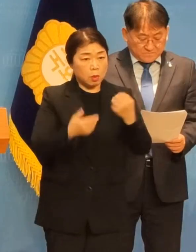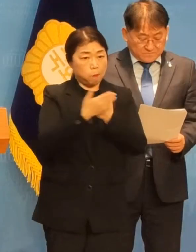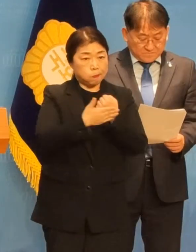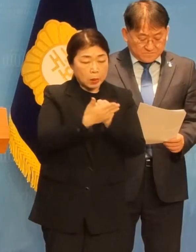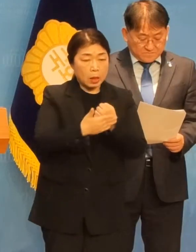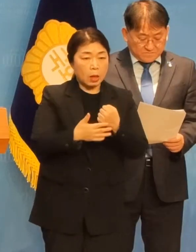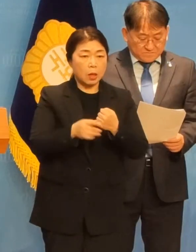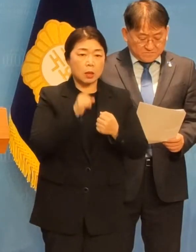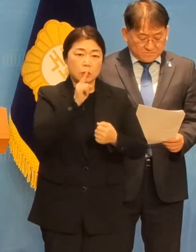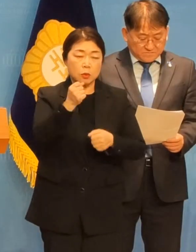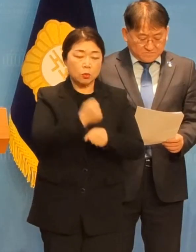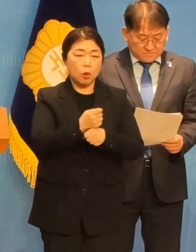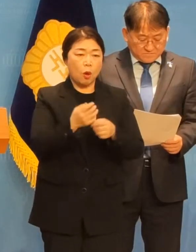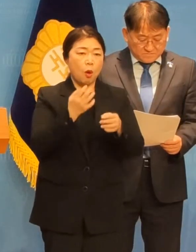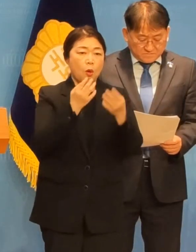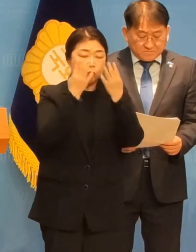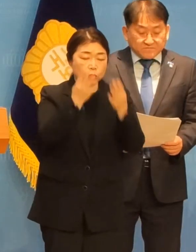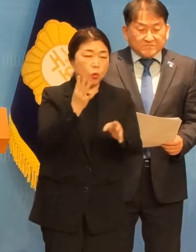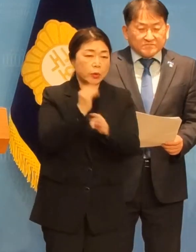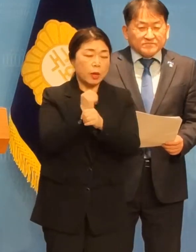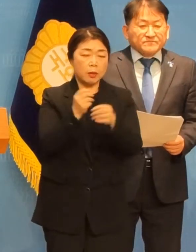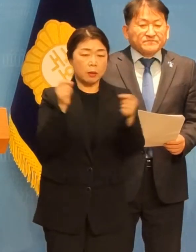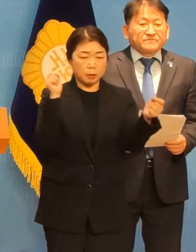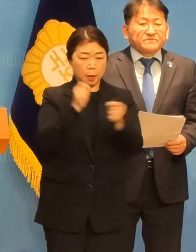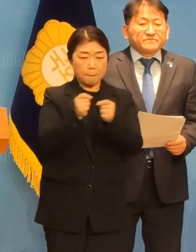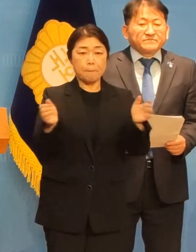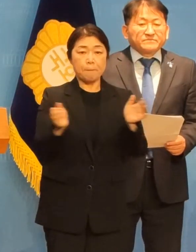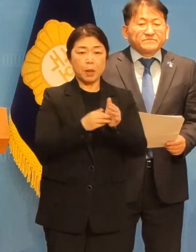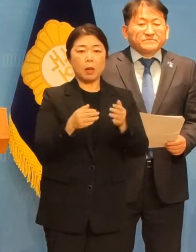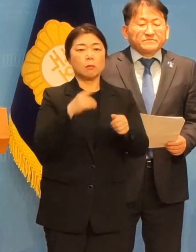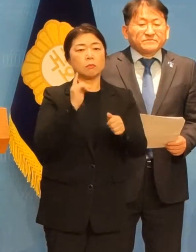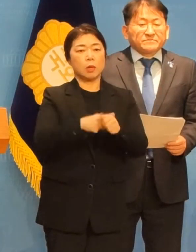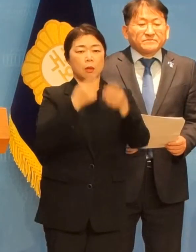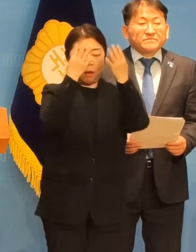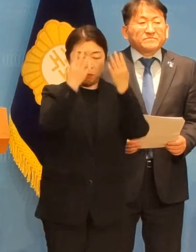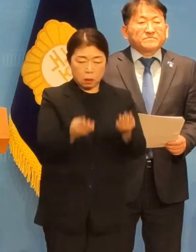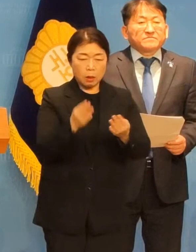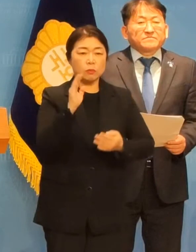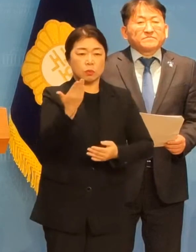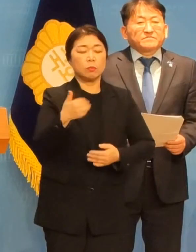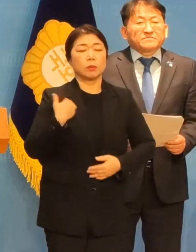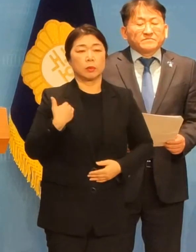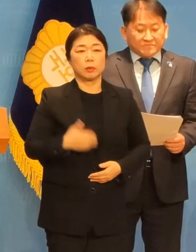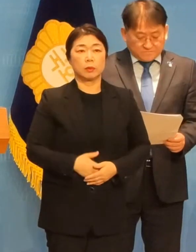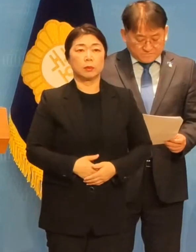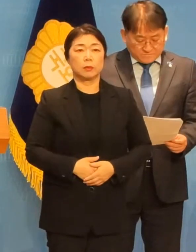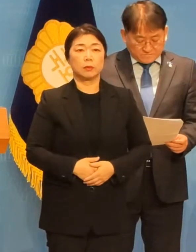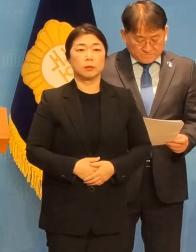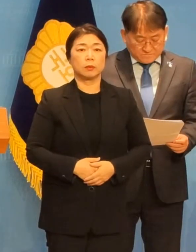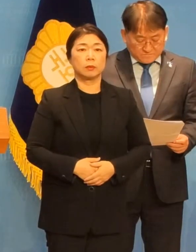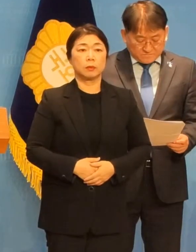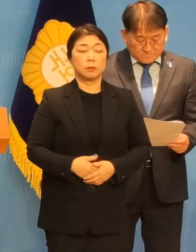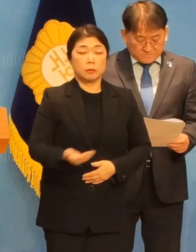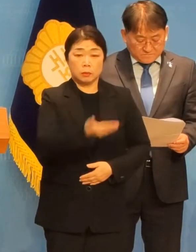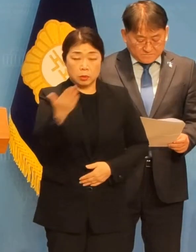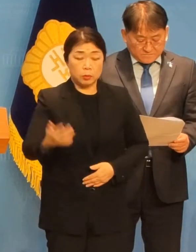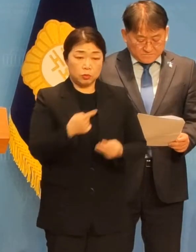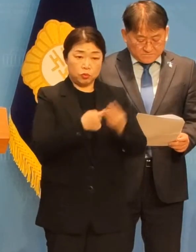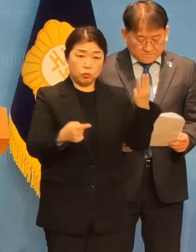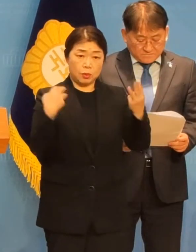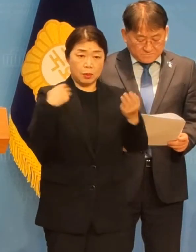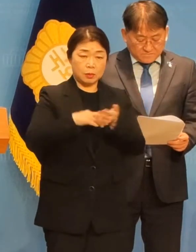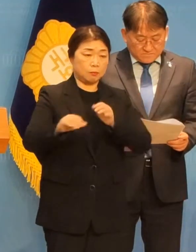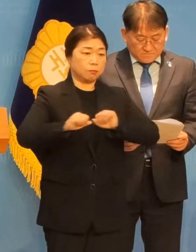신청하거나 구속기간 만료로 풀려날 것입니다. 국민 여러분은 윤석열이 다시 길거리를 활보하는